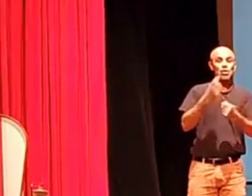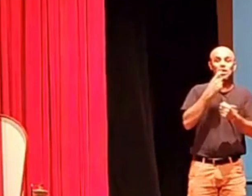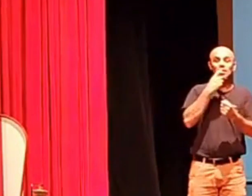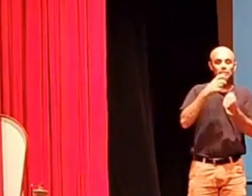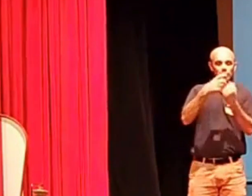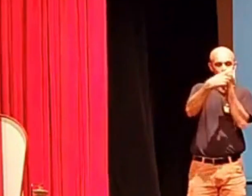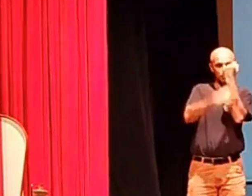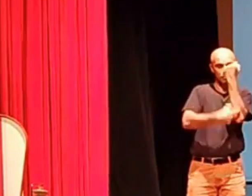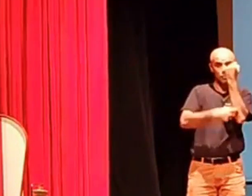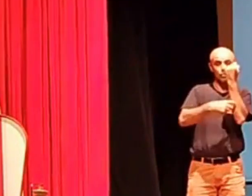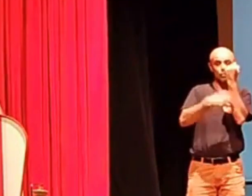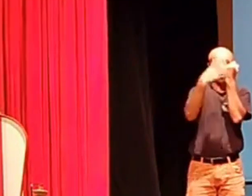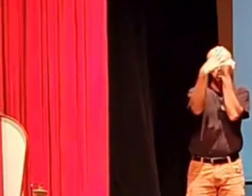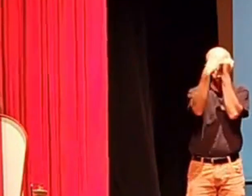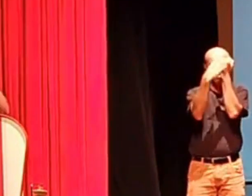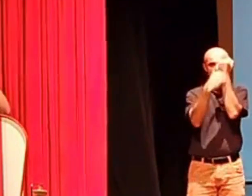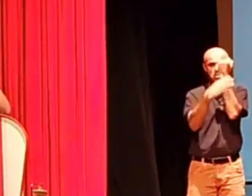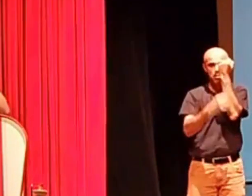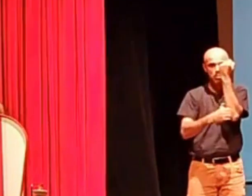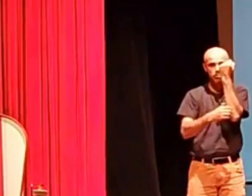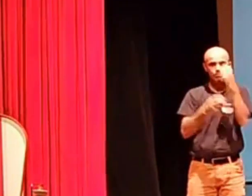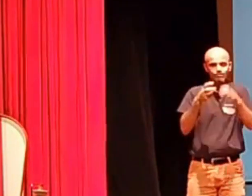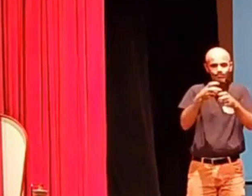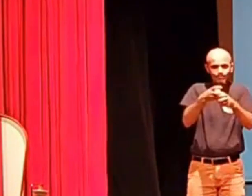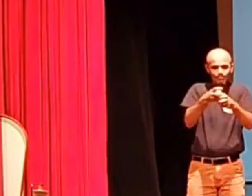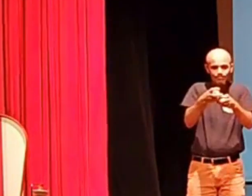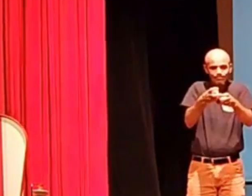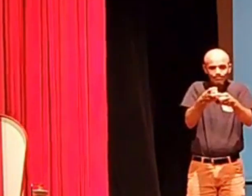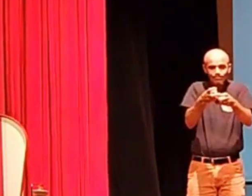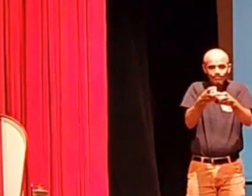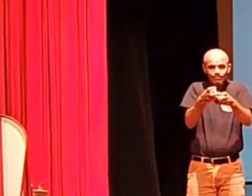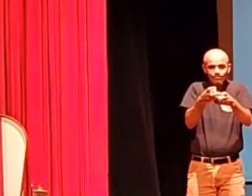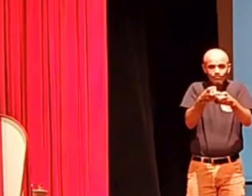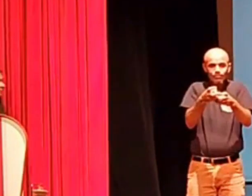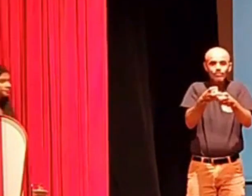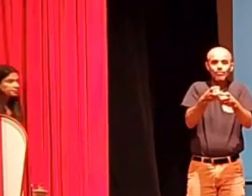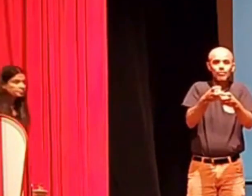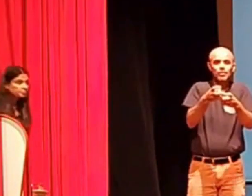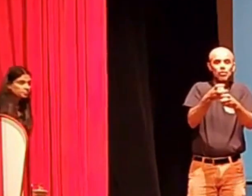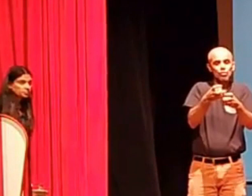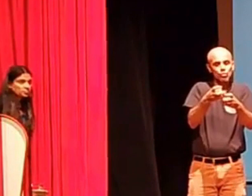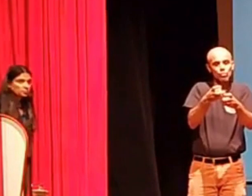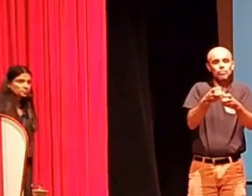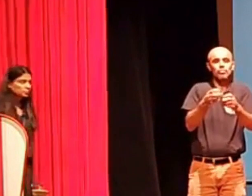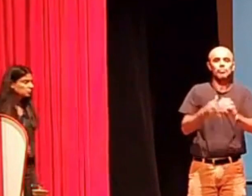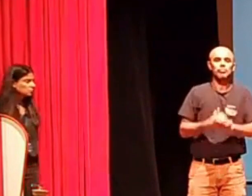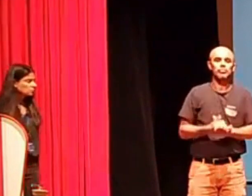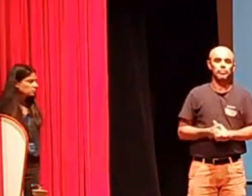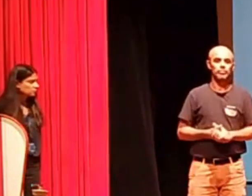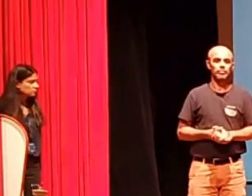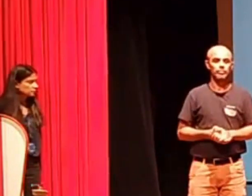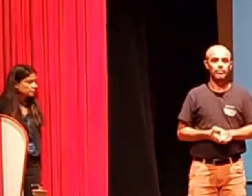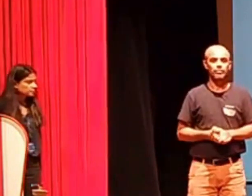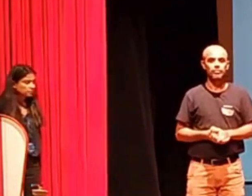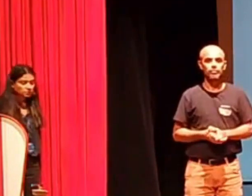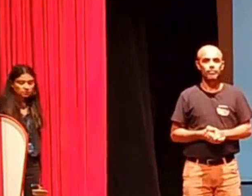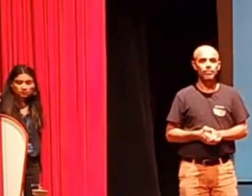olha o raio-x e você vê ali a estrutura óssea do paciente em desalinhamento.